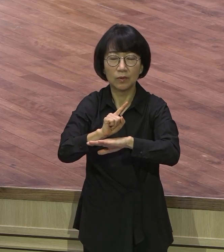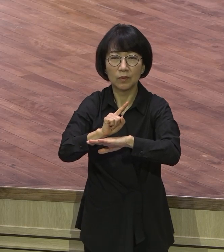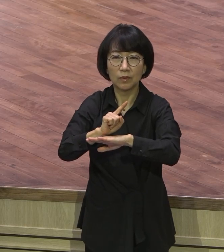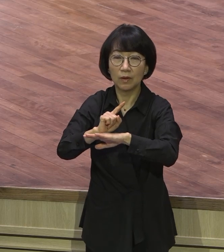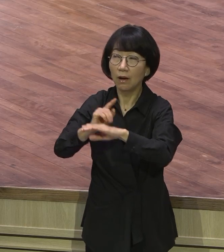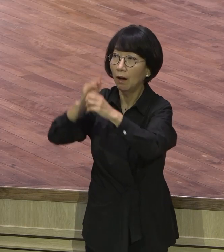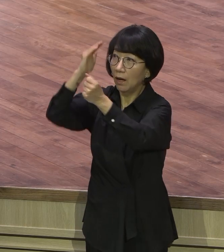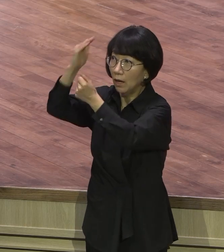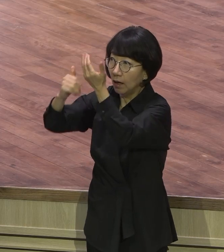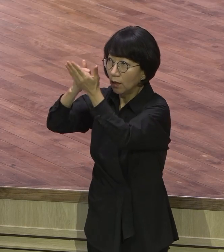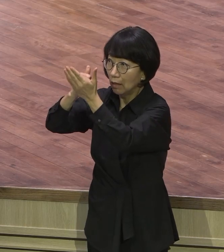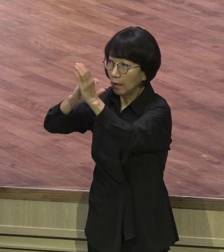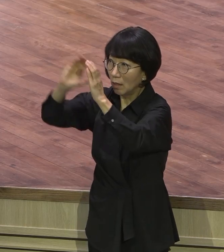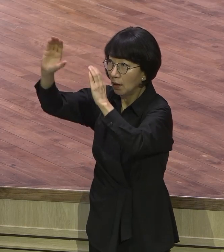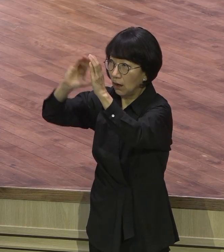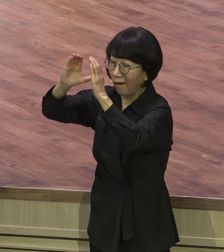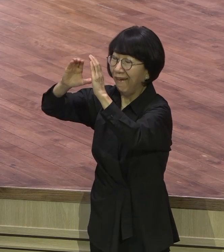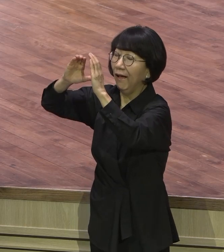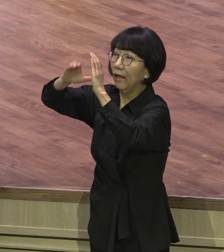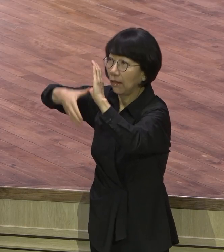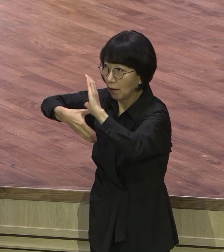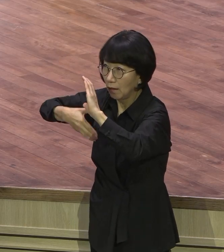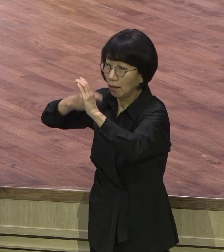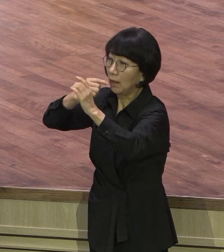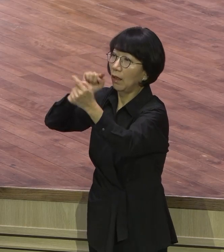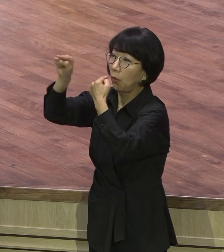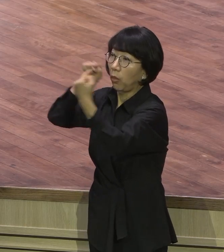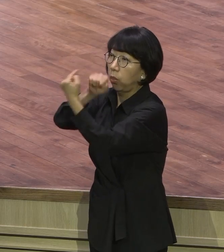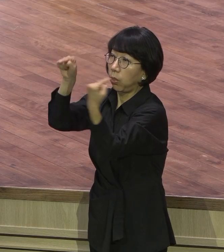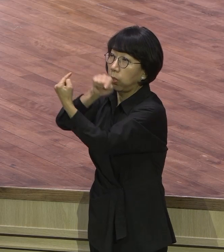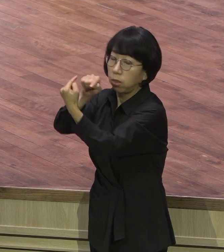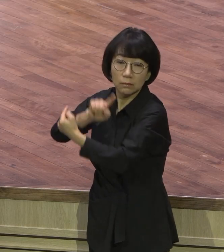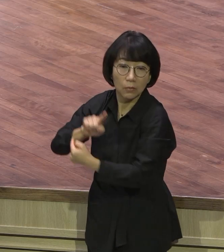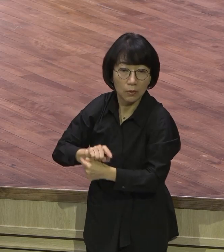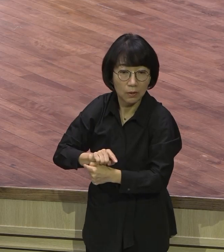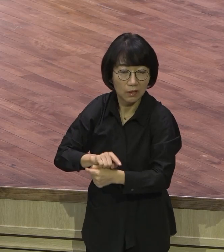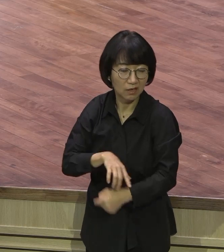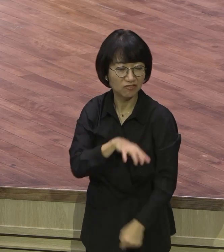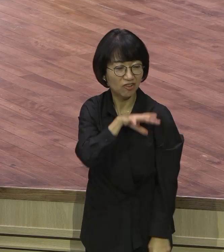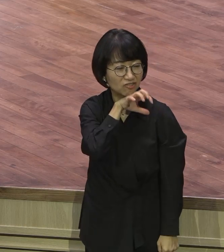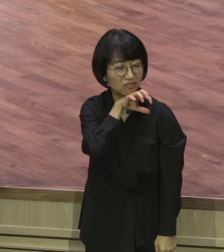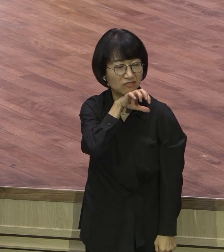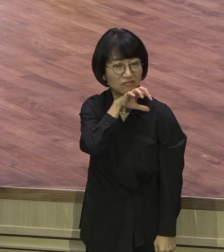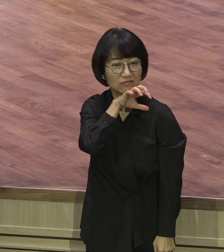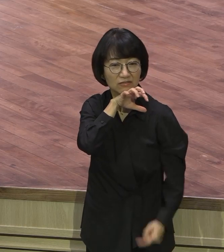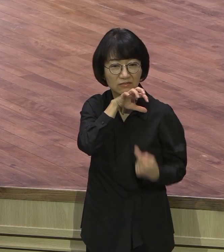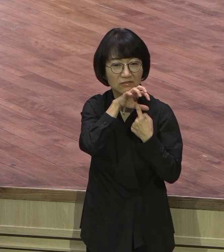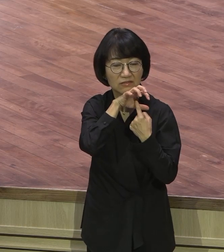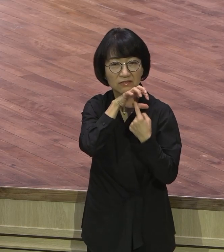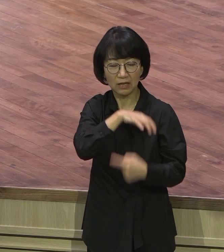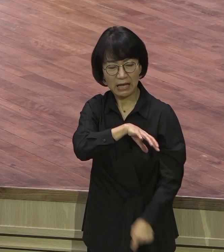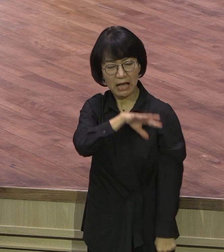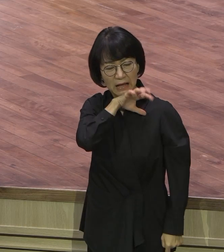하나님과 소통 안 되는 사람의 특징이 있습니다. 불평합니다. 원망합니다.